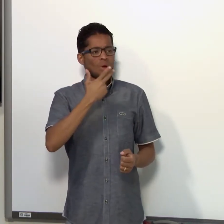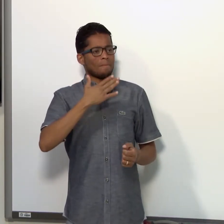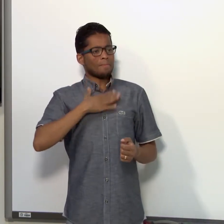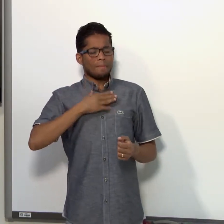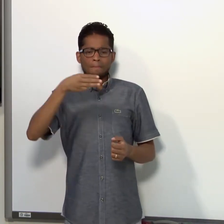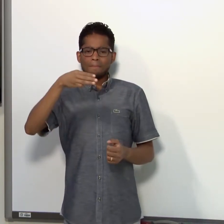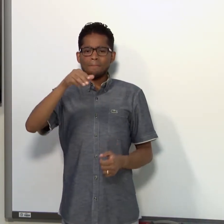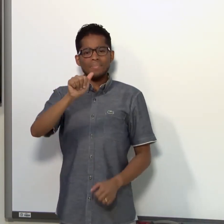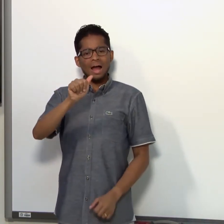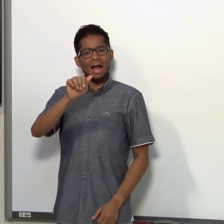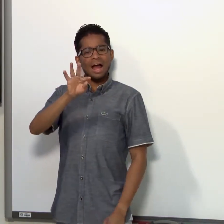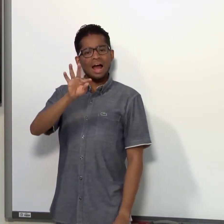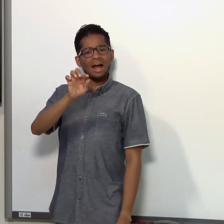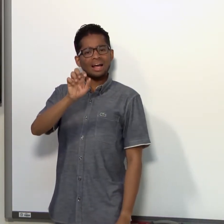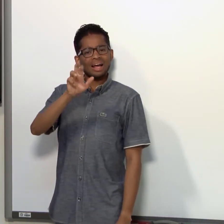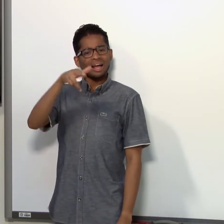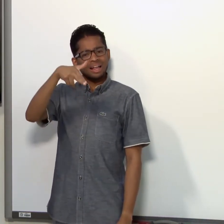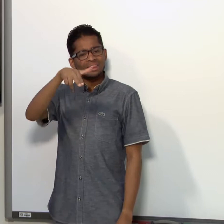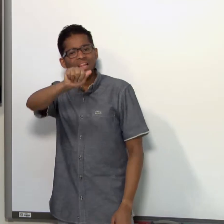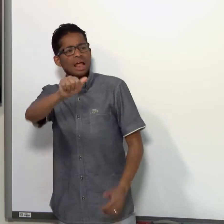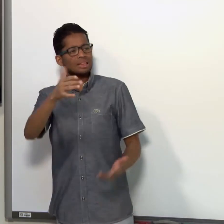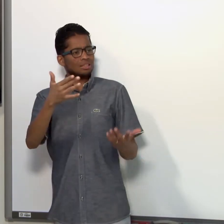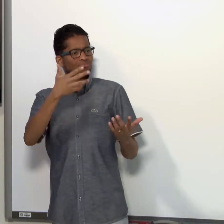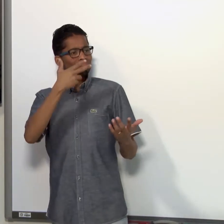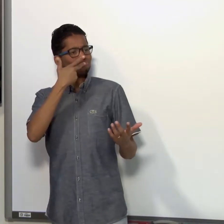Sua língua efetivada. A língua materna.